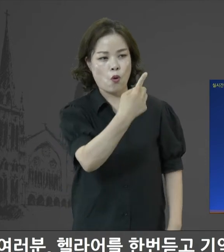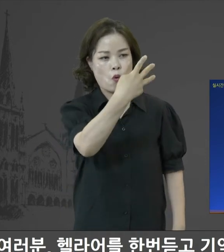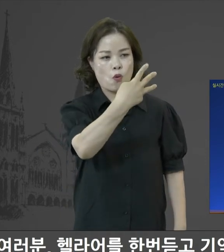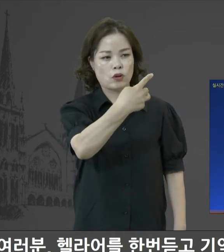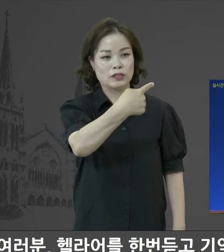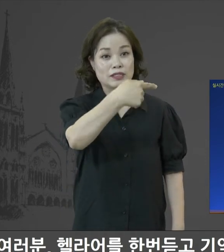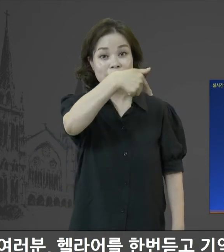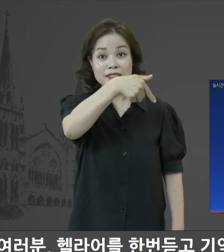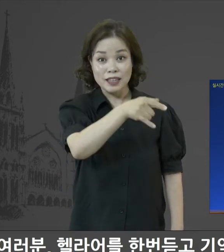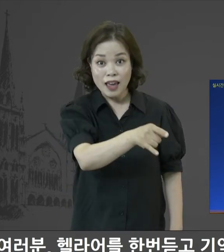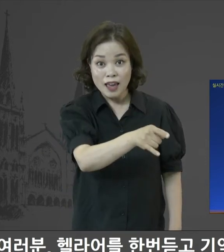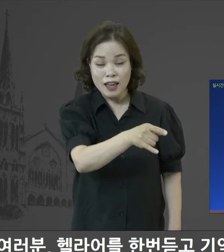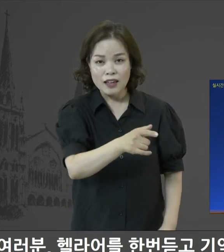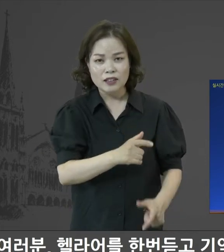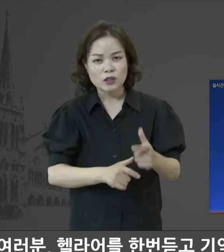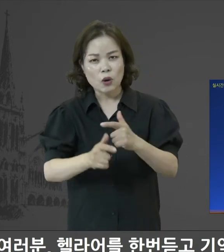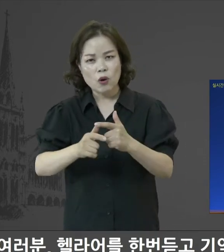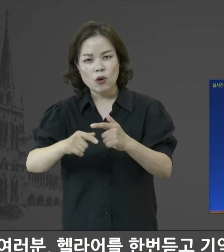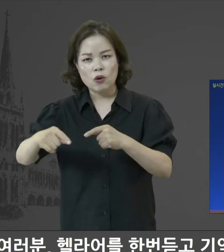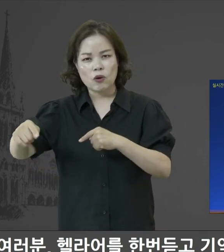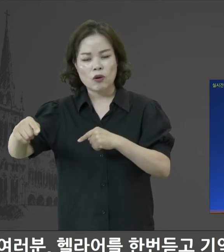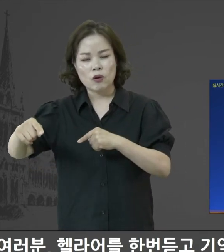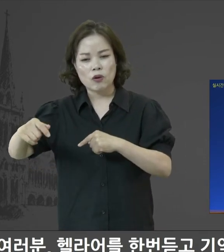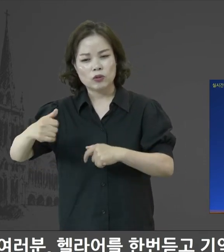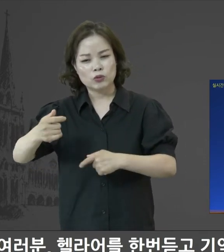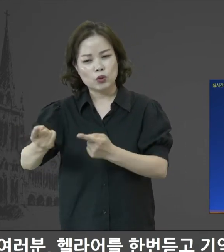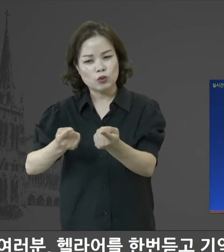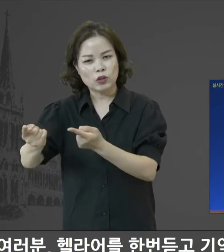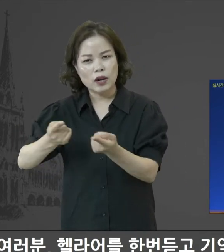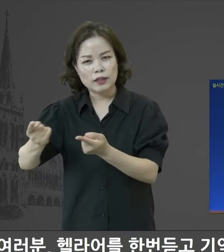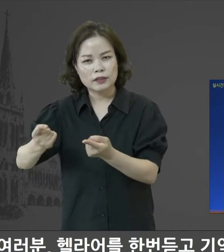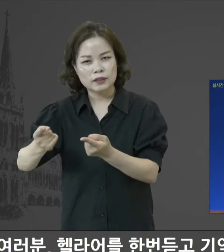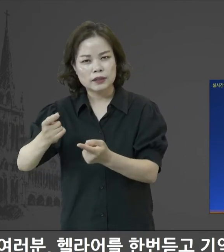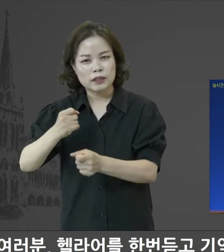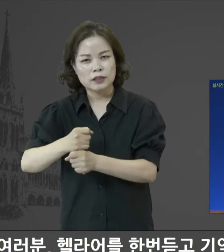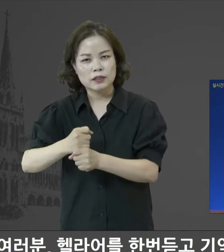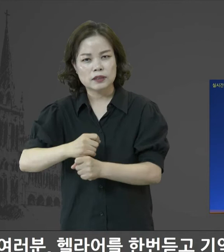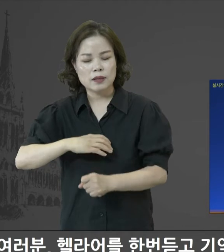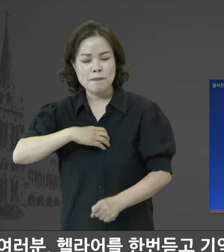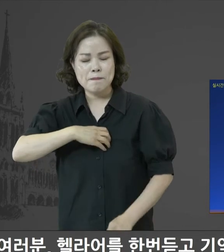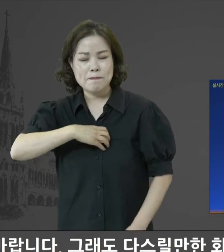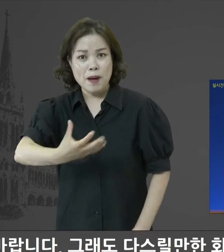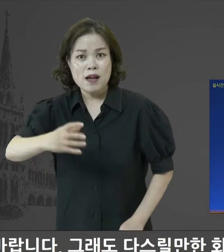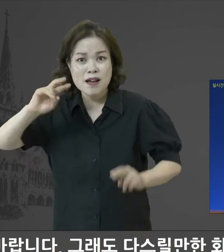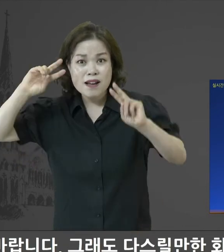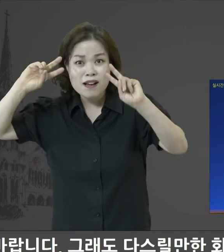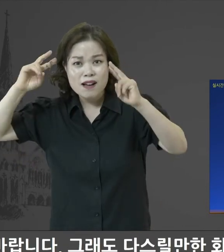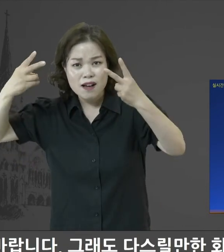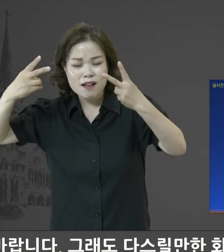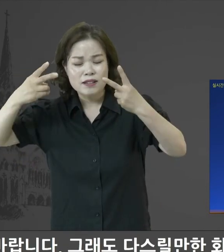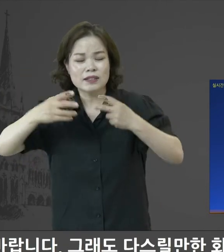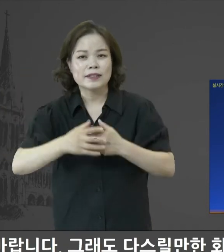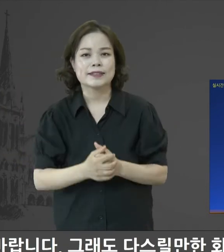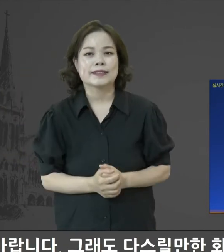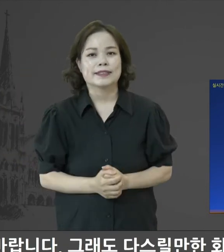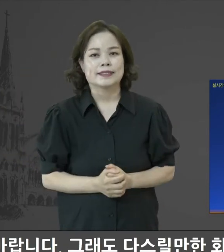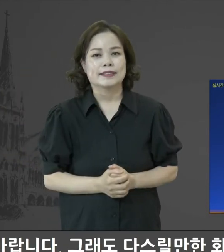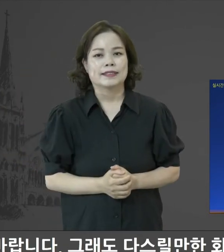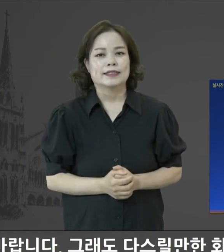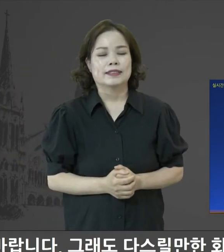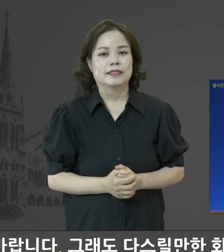올라온다. 그것보다 더 다스리기 힘든 분노는 튄다. 띠모스, 이렇게 이걸 이제